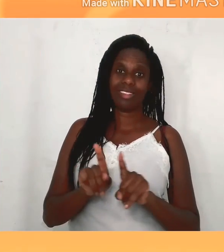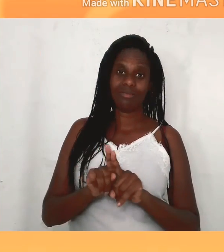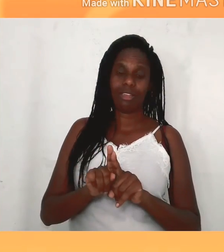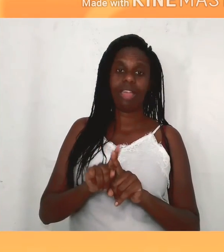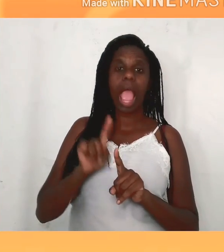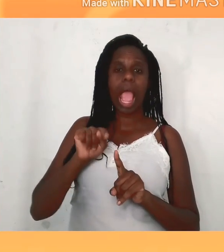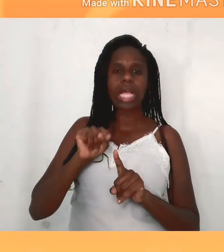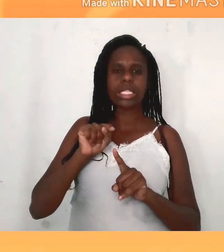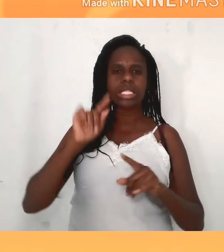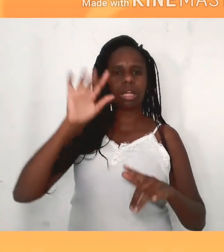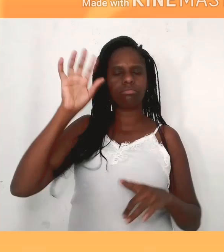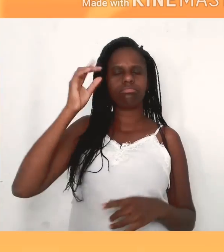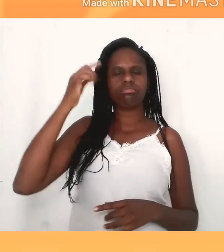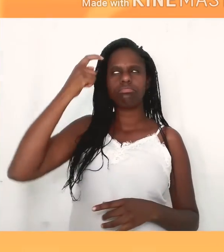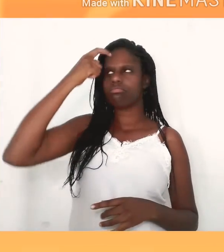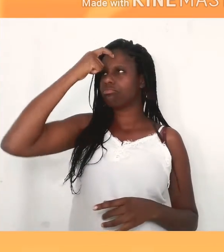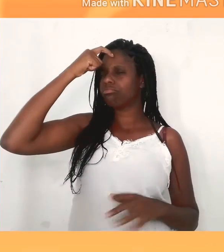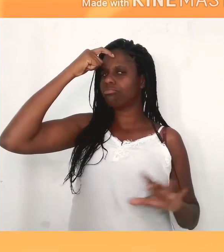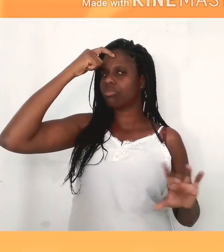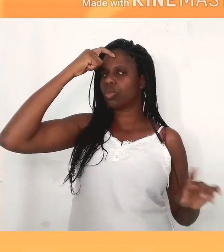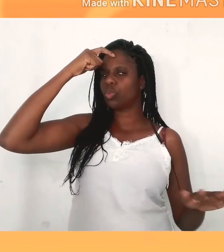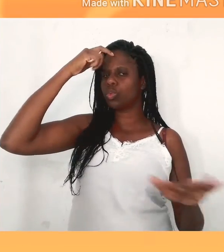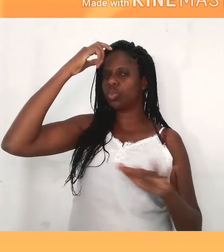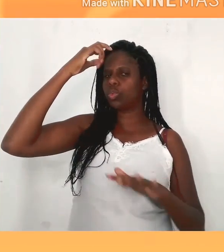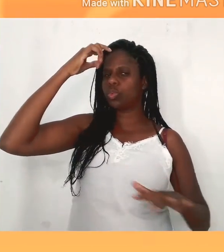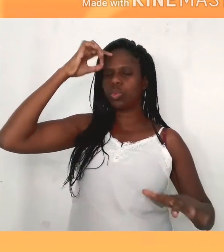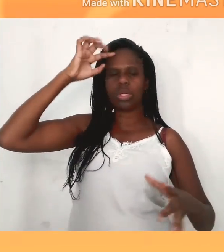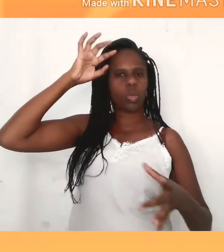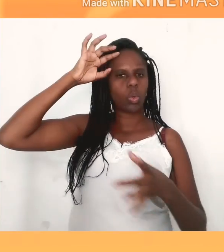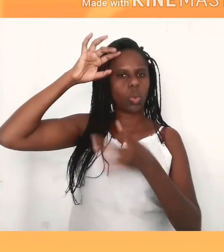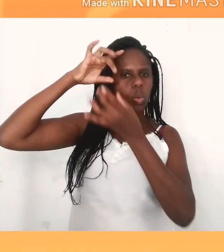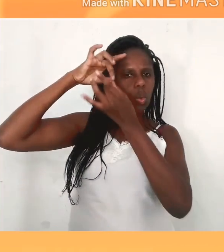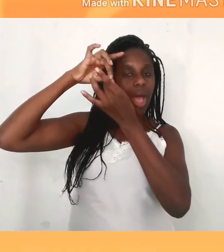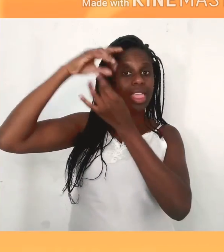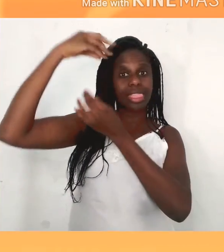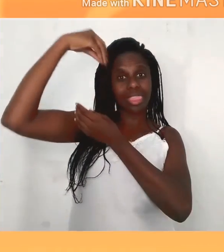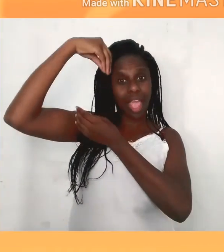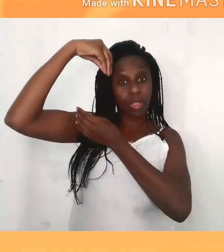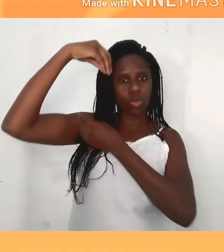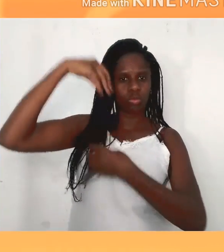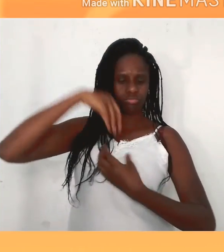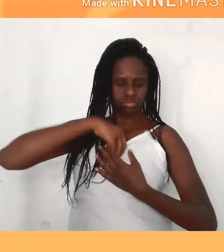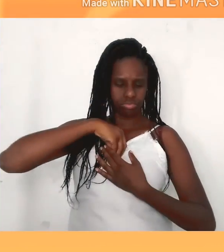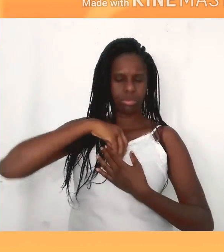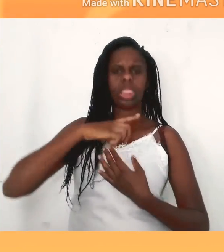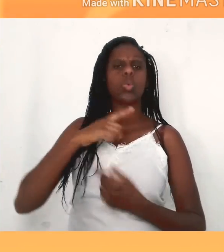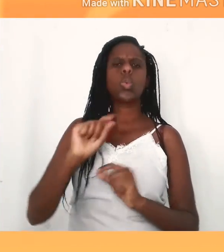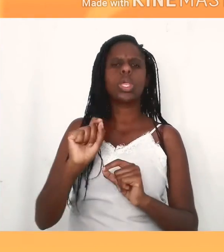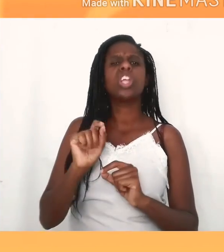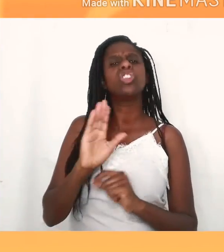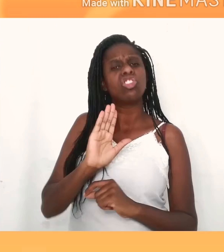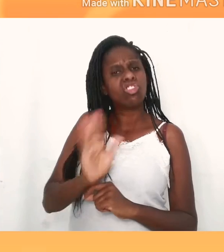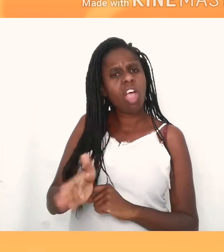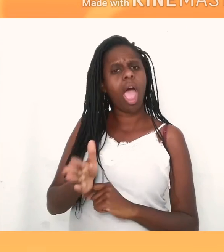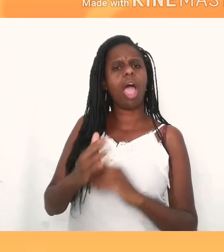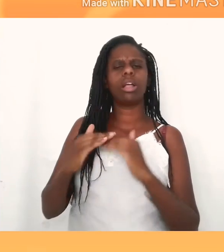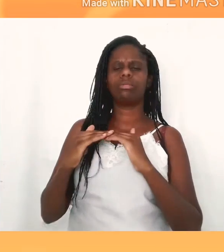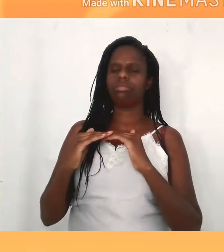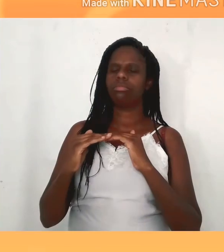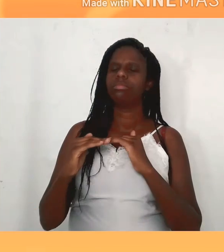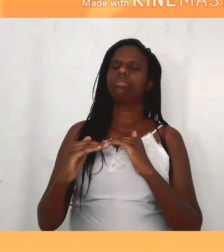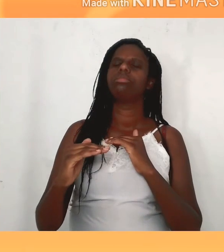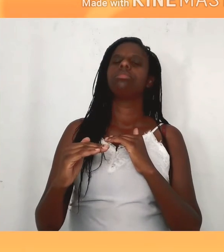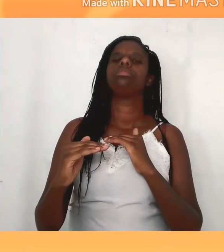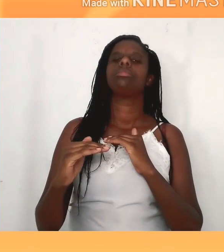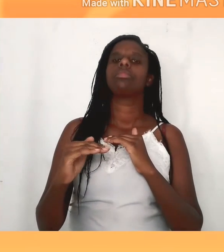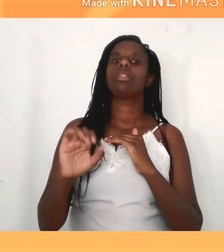Essa união se dá com algo dentro de nós que já é estável, né? Muitas vezes